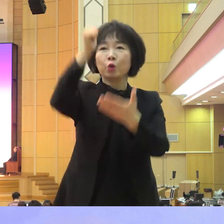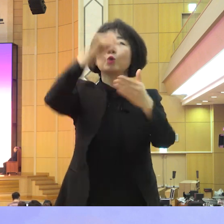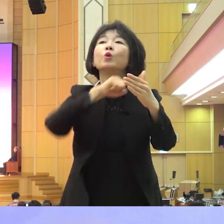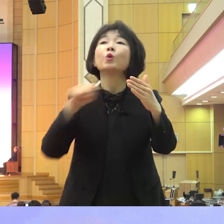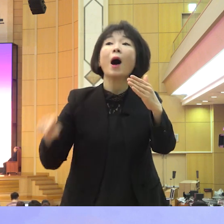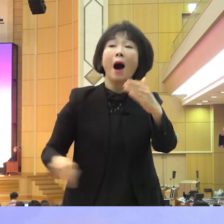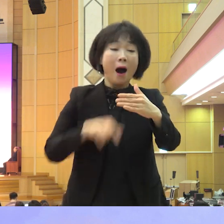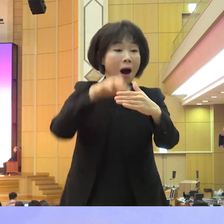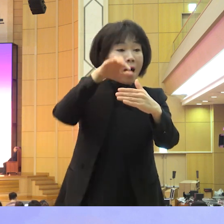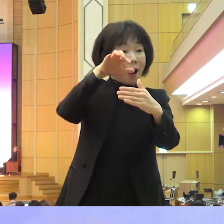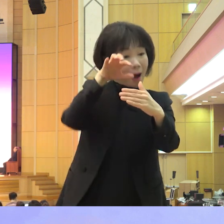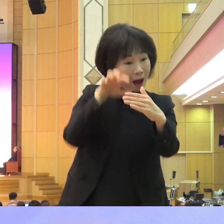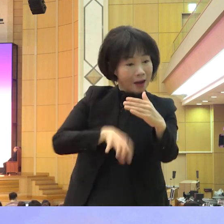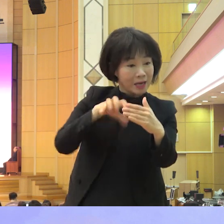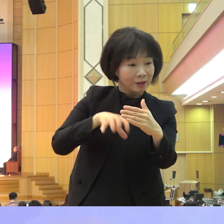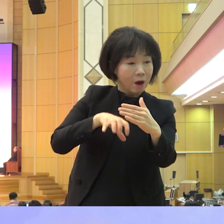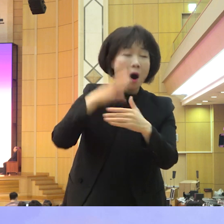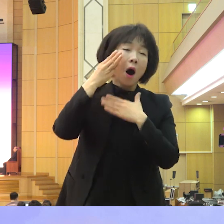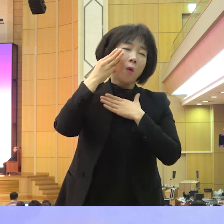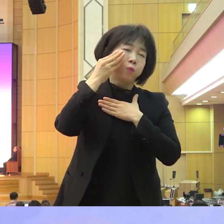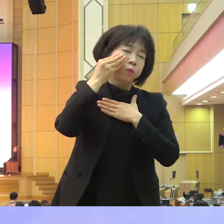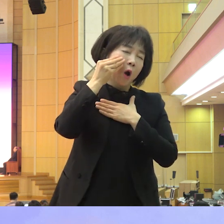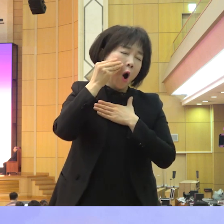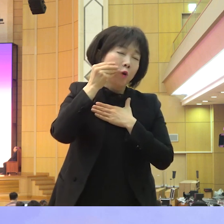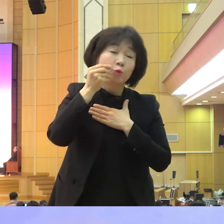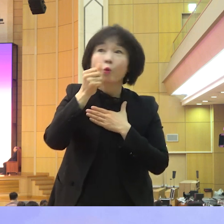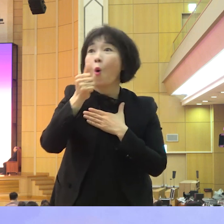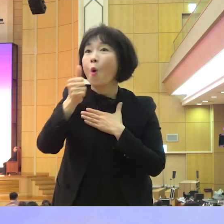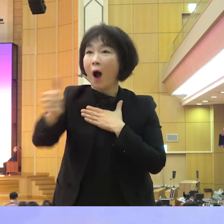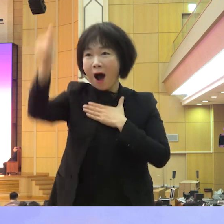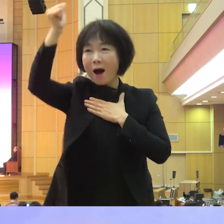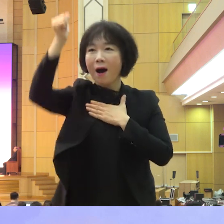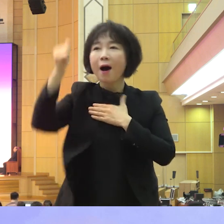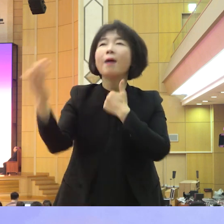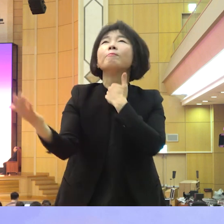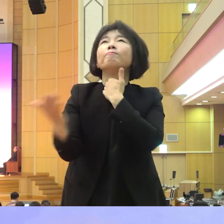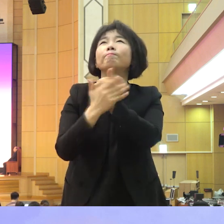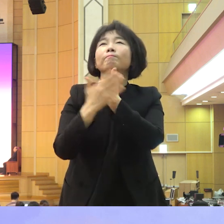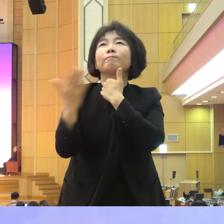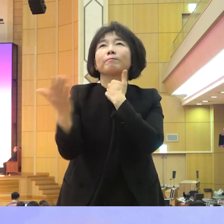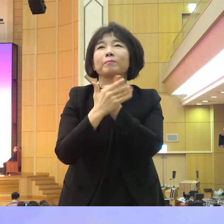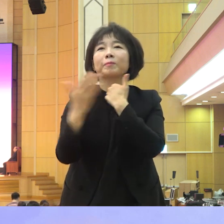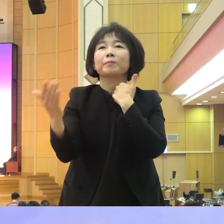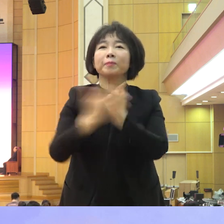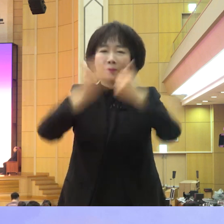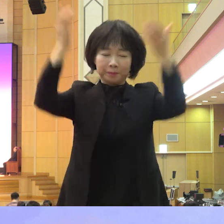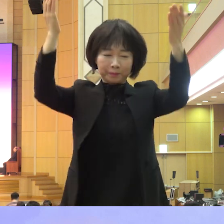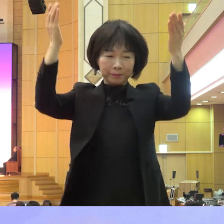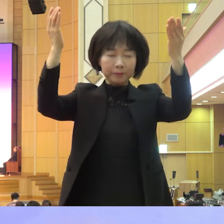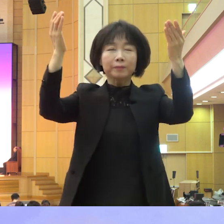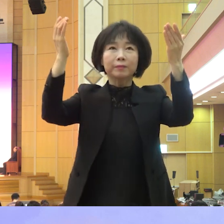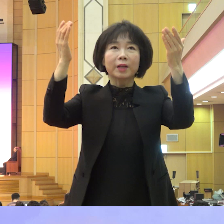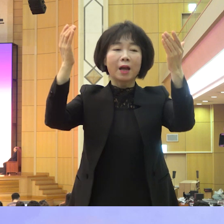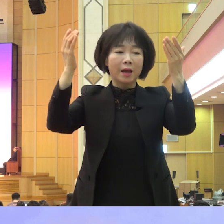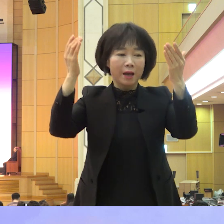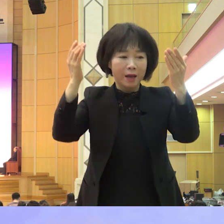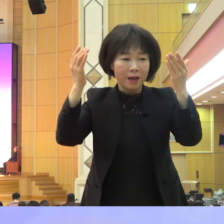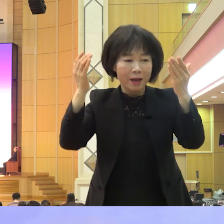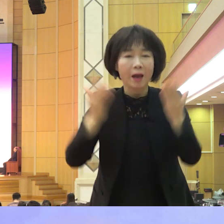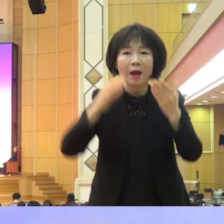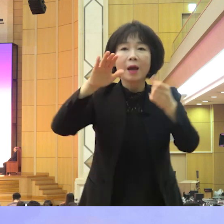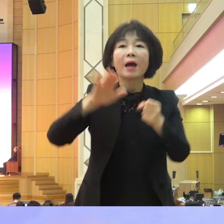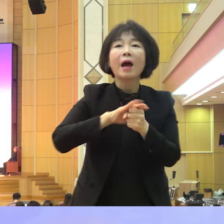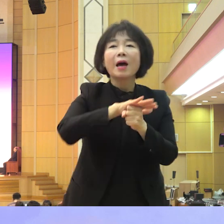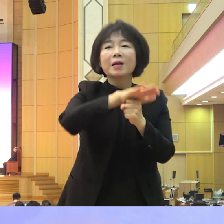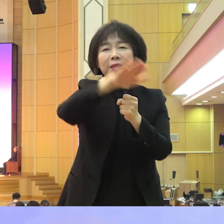일을 주 안에서 영통한 사랑 없는 거리에 나